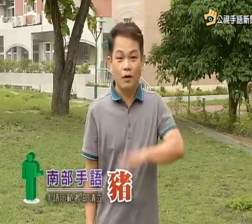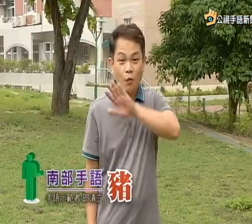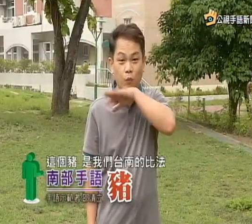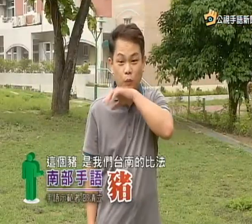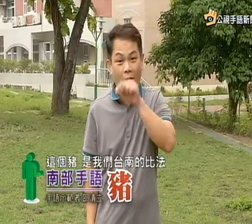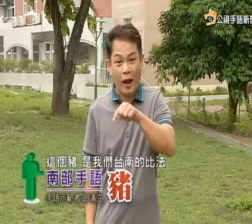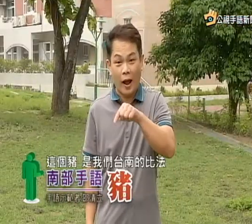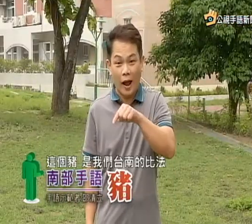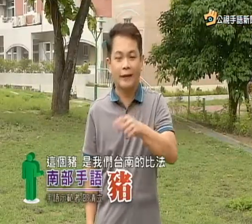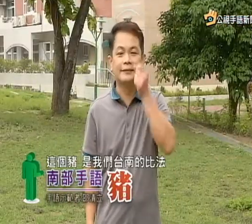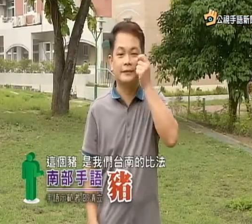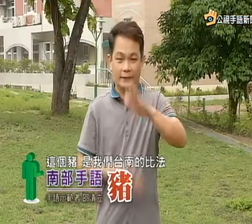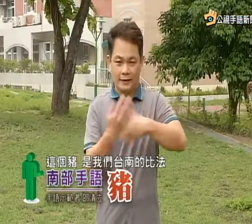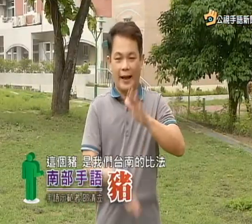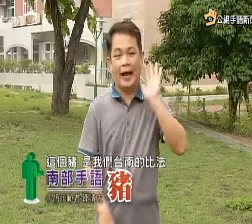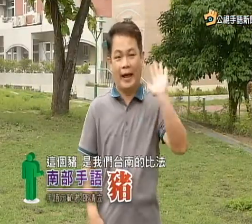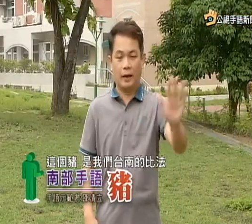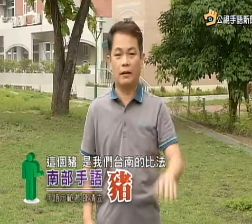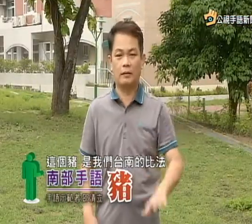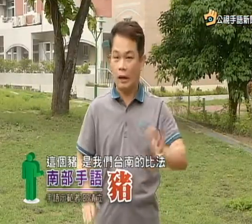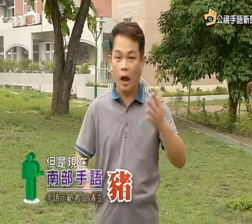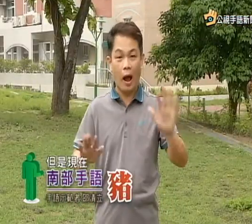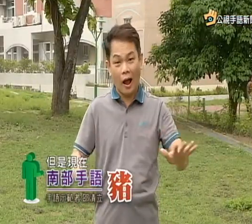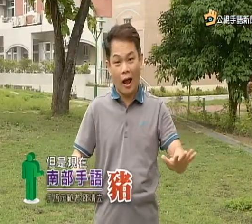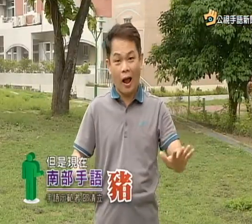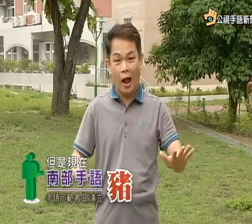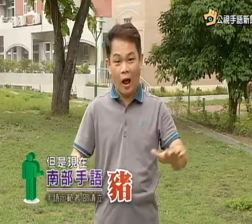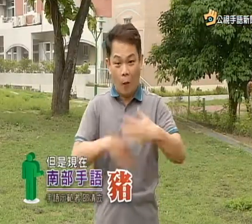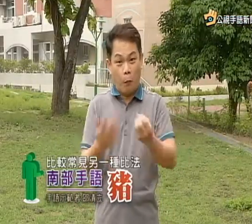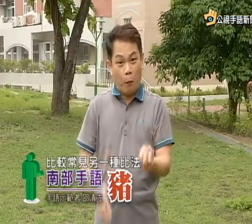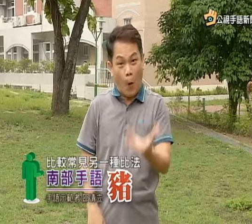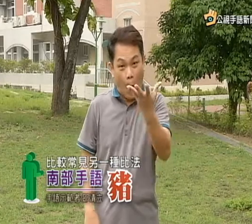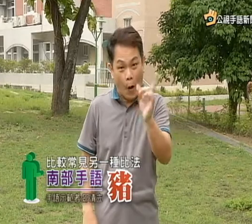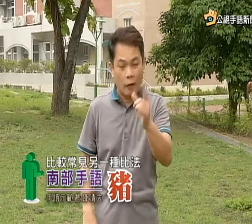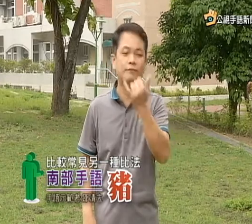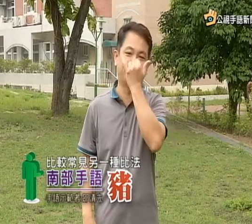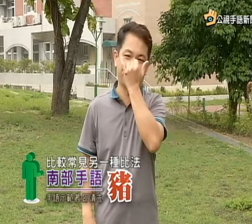这个猪是我们台南的笔法，但是现在比较常见另外一种笔法。